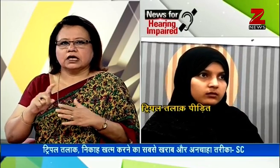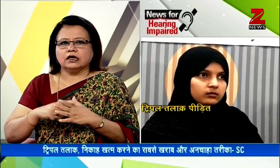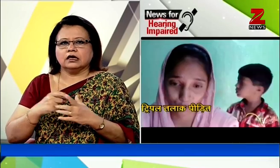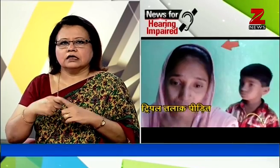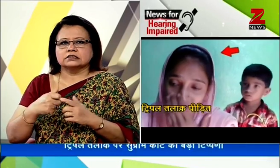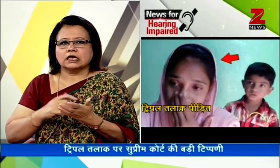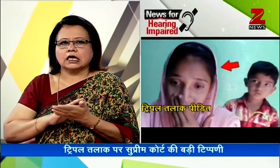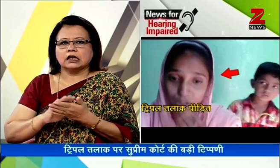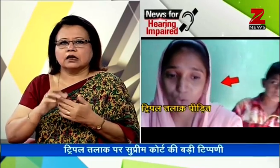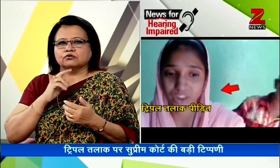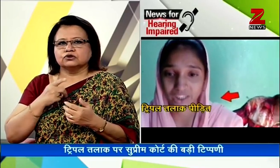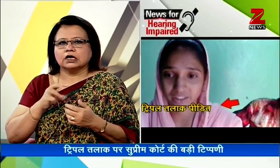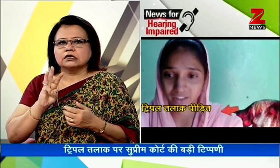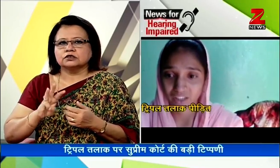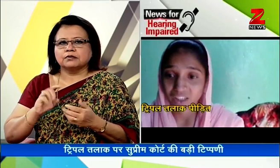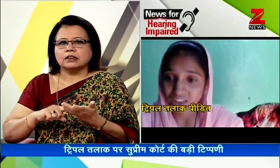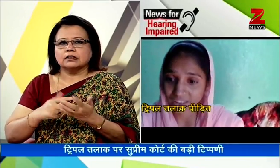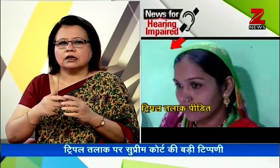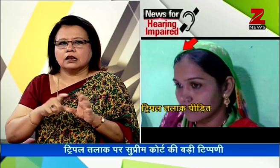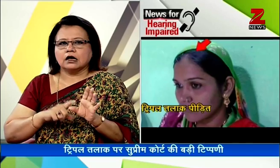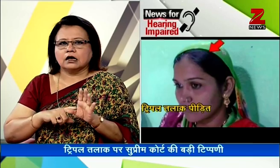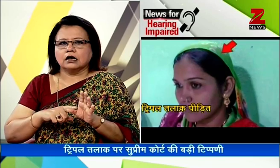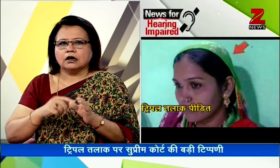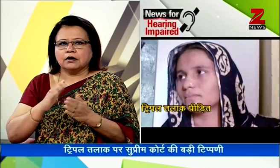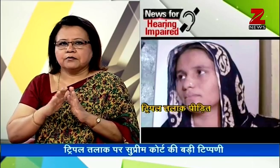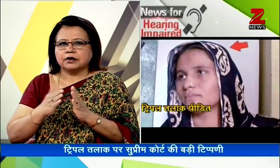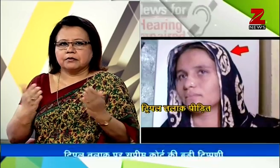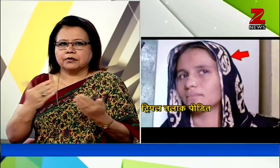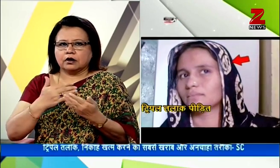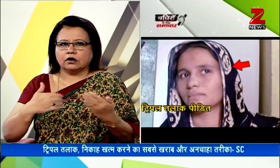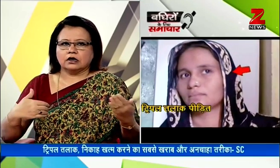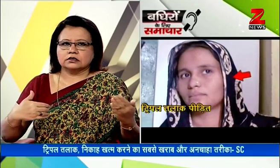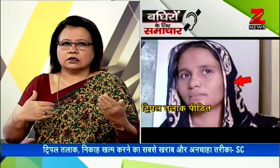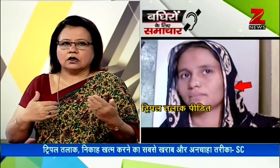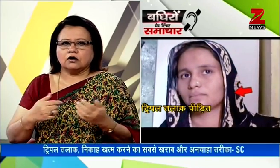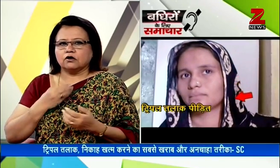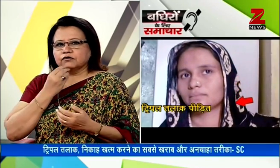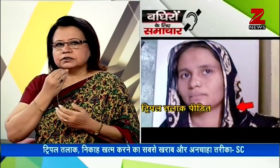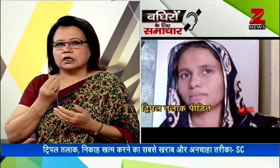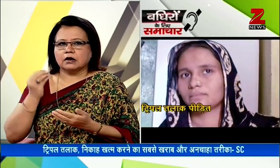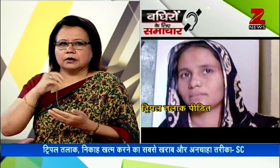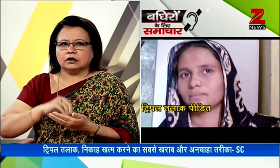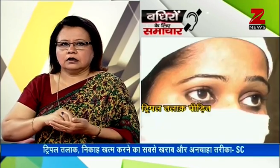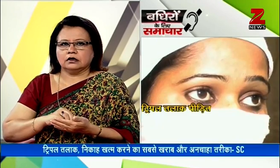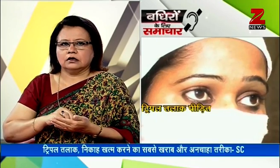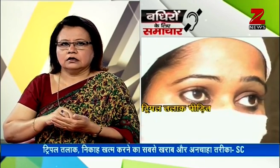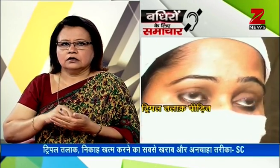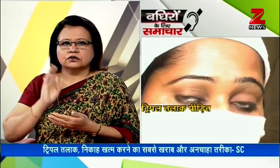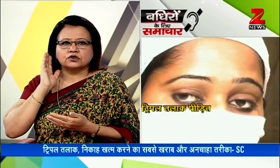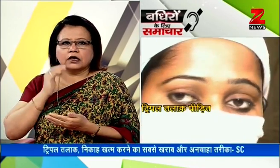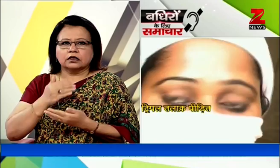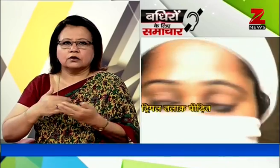जस्टिस जे एस खेहर ने पूछा कि ट्रिपल तलाक परंपराओं का हिस्सा है या फिर इस्लाम का अभिन्न अंग